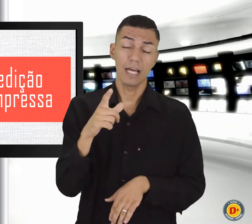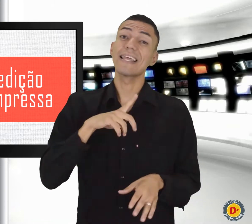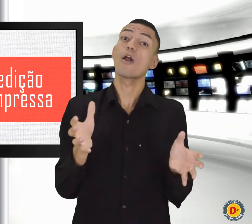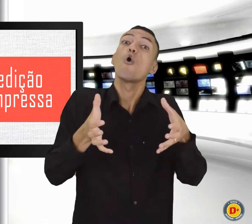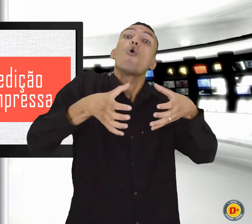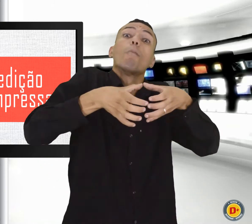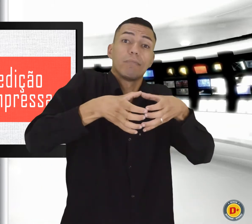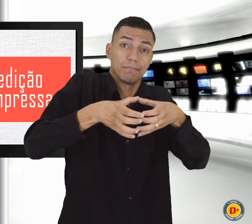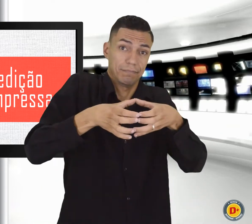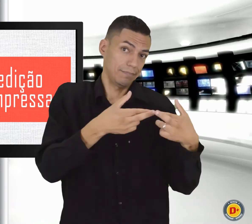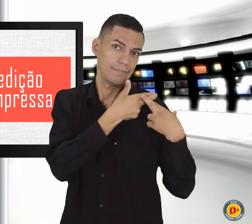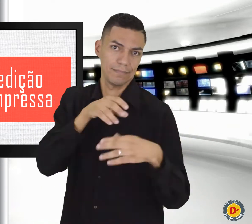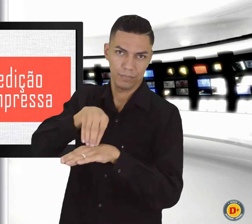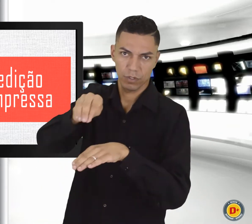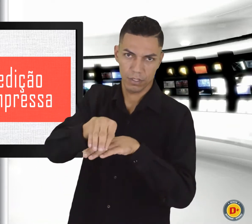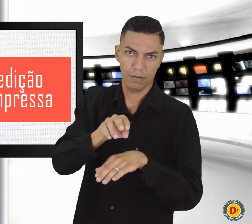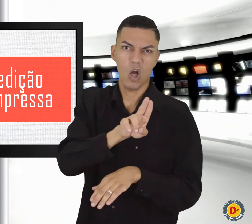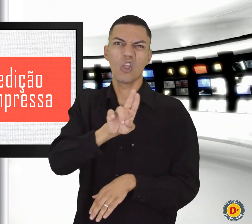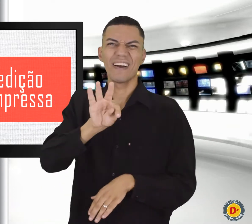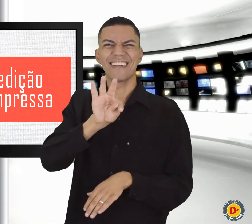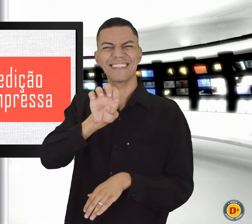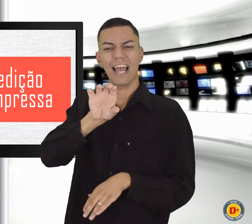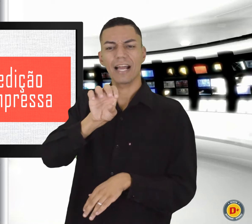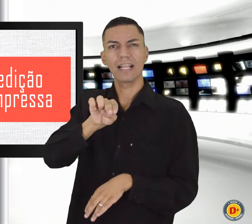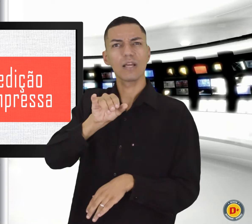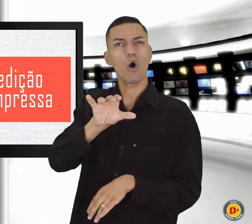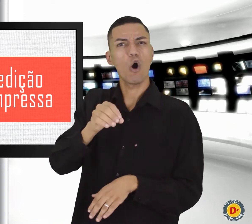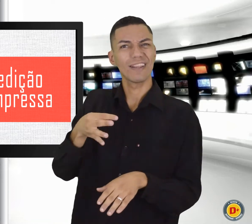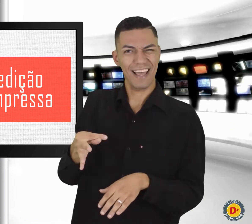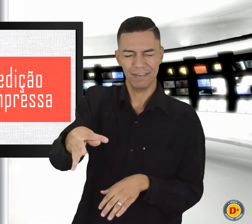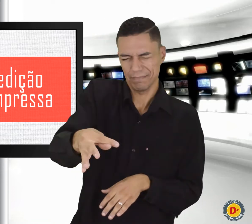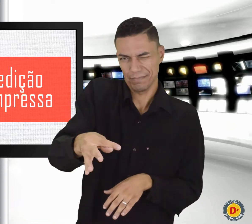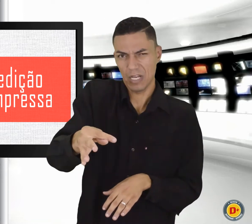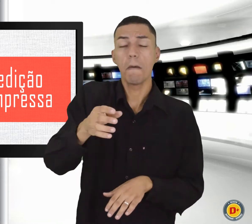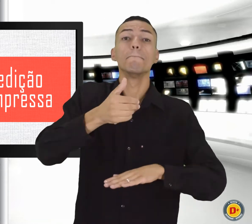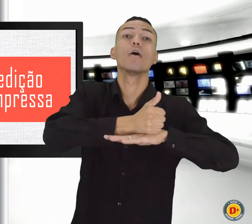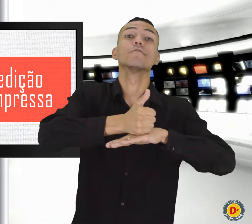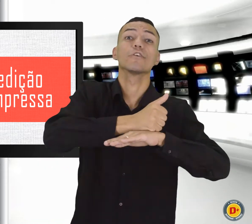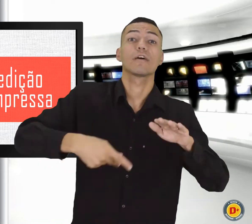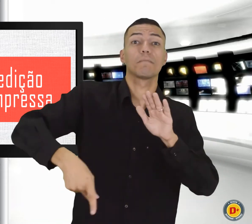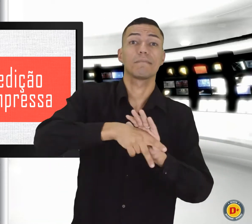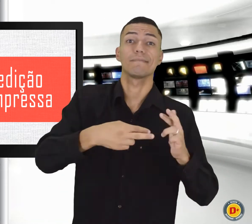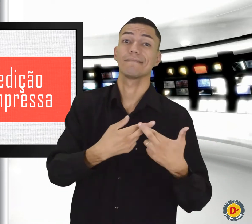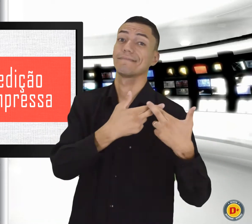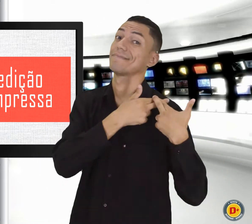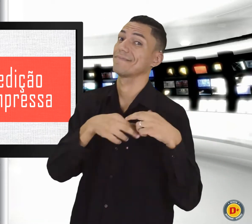não o chamamos de técnico, e sim de profissional. No início da prática do emprego